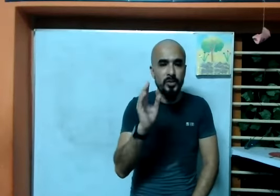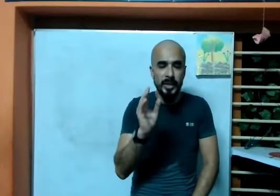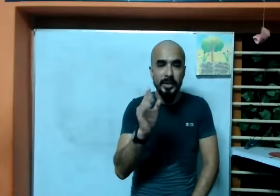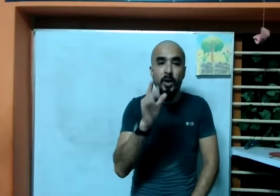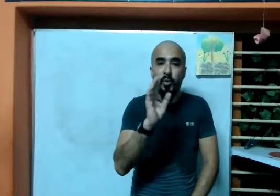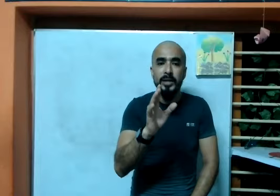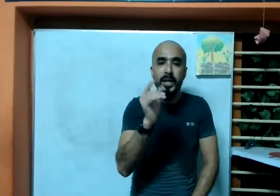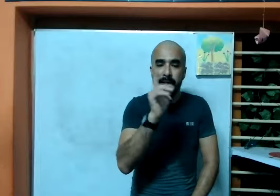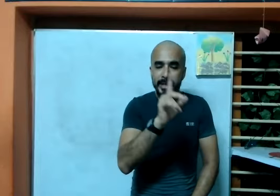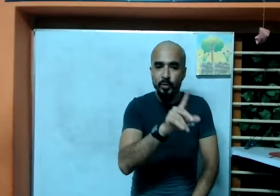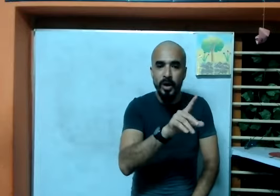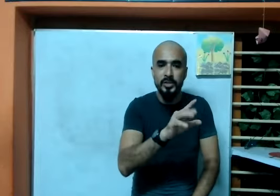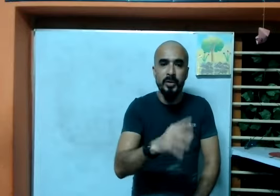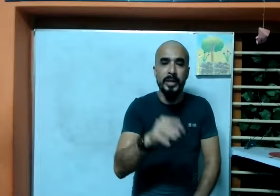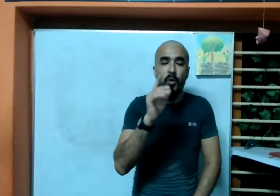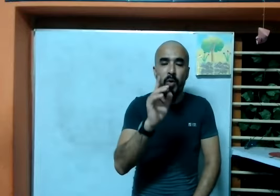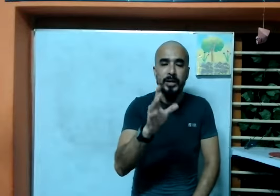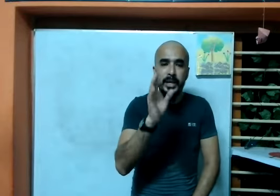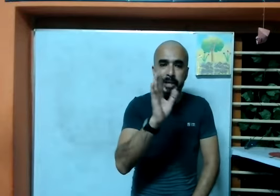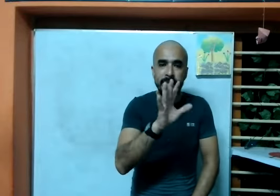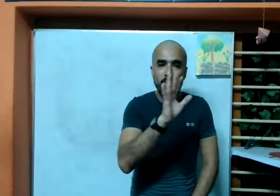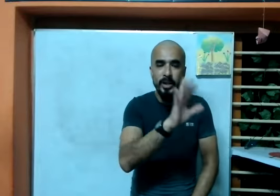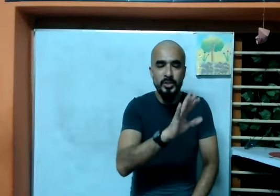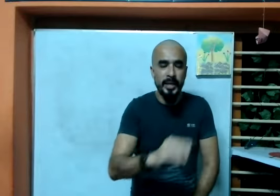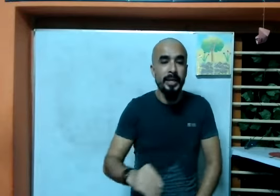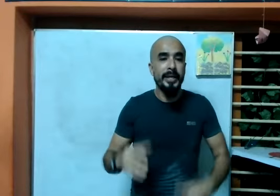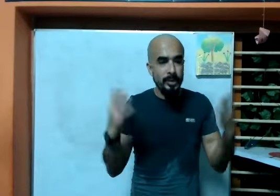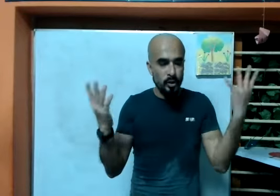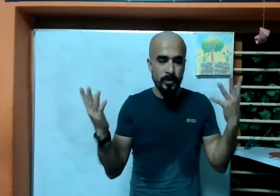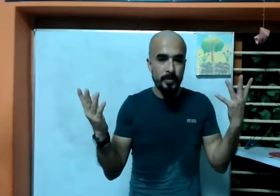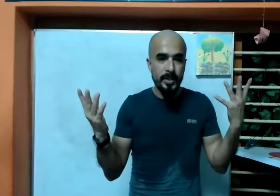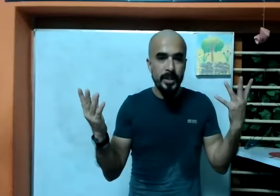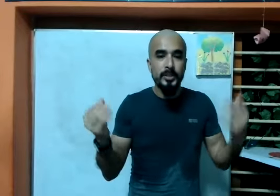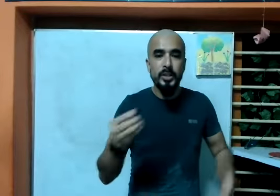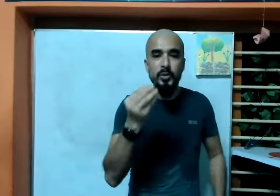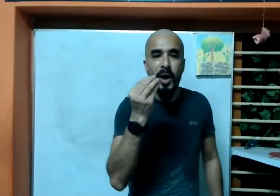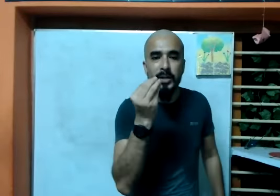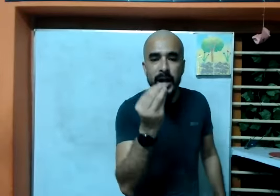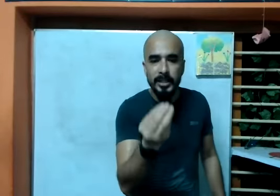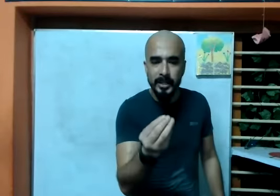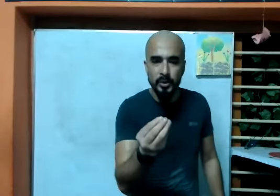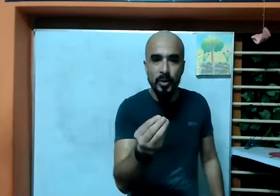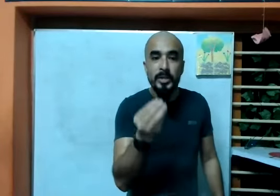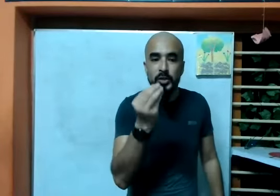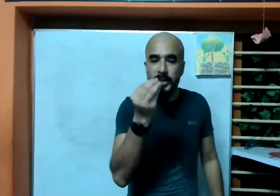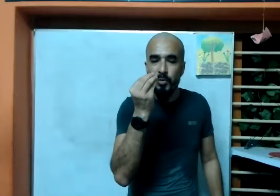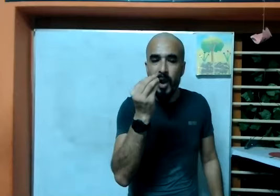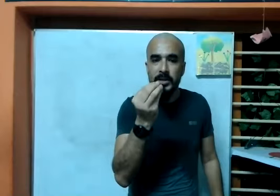ডুইং, হোয়াট হি ওয়াজ ডুইং, হোয়াট হি ওয়াজ ডুইং। কিন্তু যদি হোয়াট না থাকতো, যদি হোয়াট